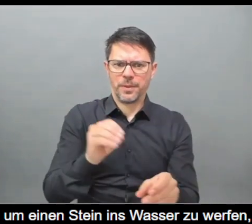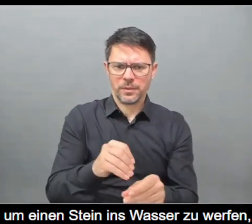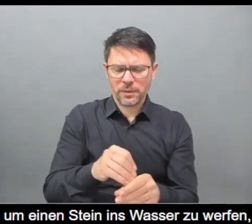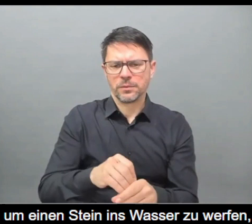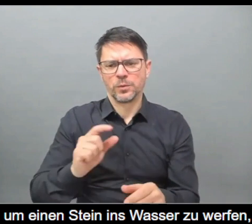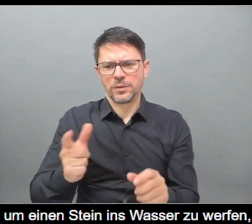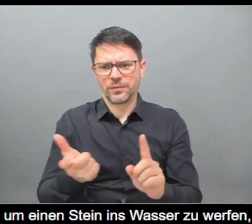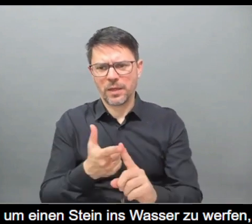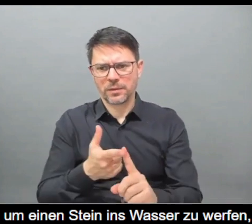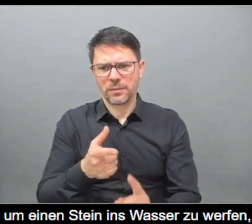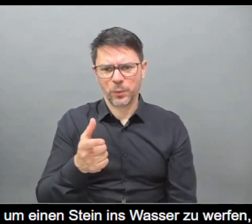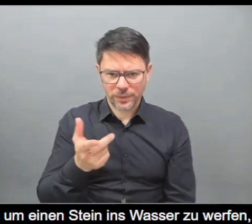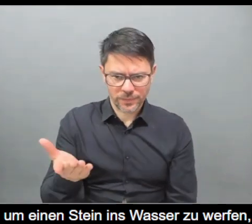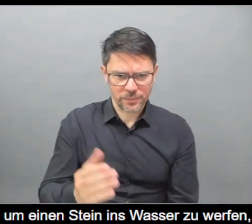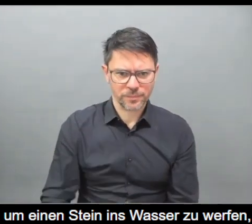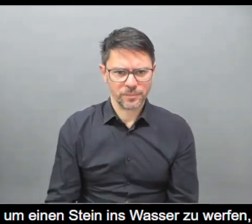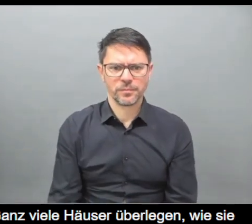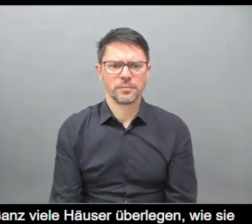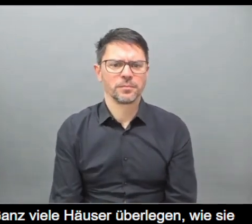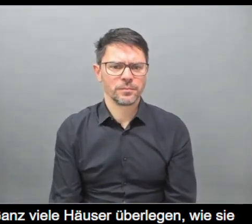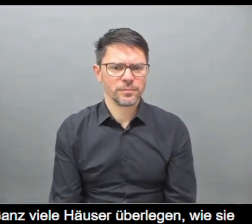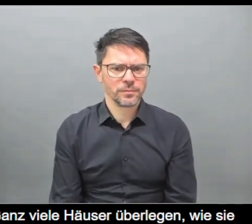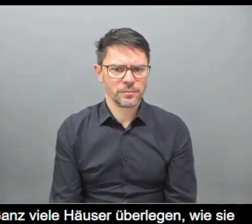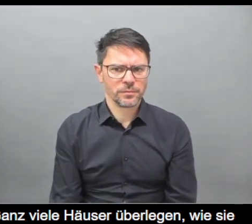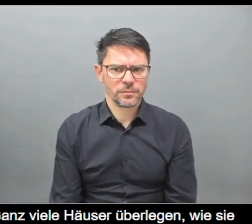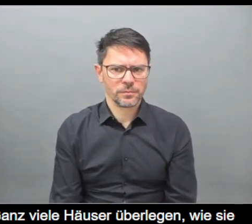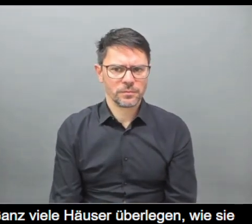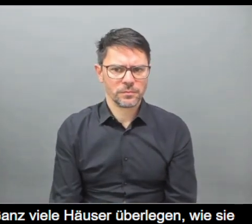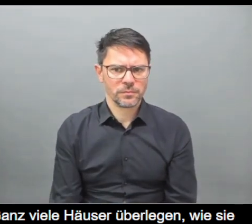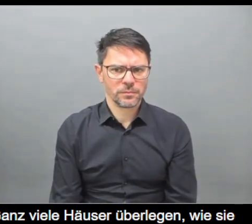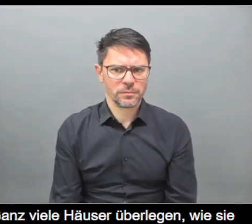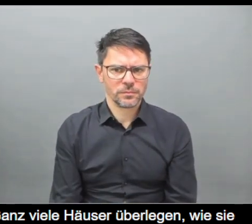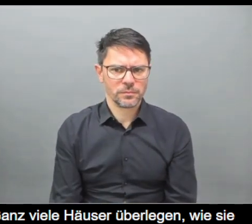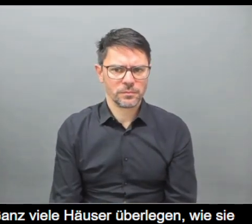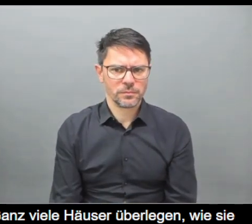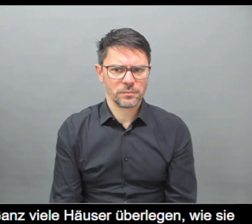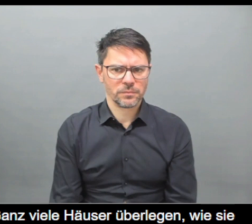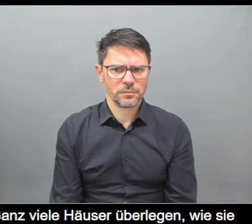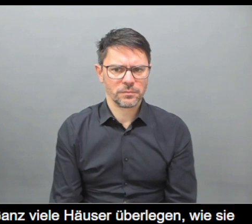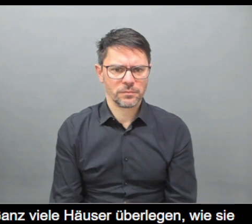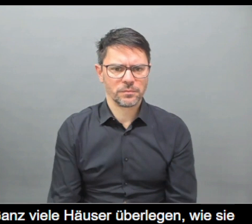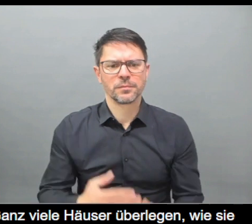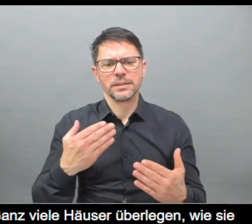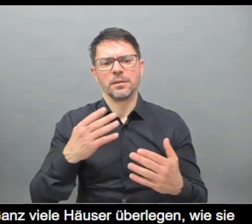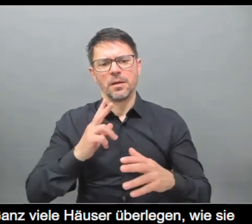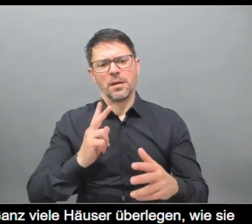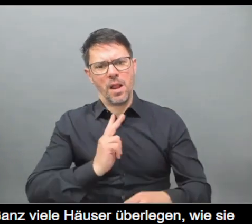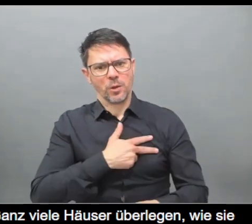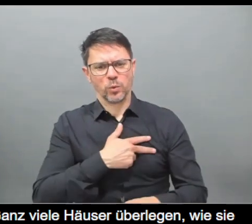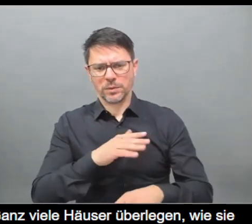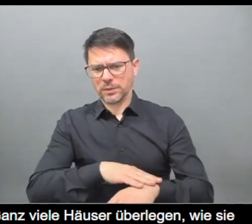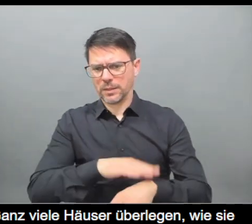zu gestalten. Es ist in den letzten Wochen viel über eine sehr grundlegende Reform gesprochen worden, die in Dänemark